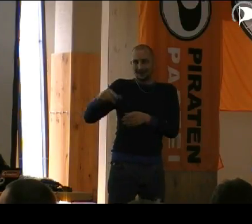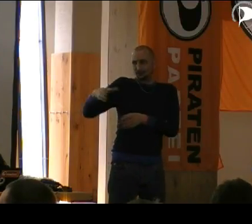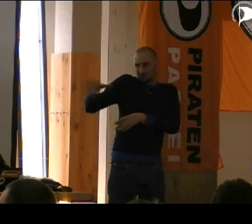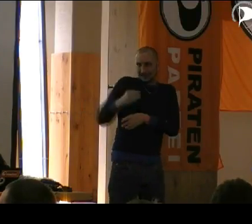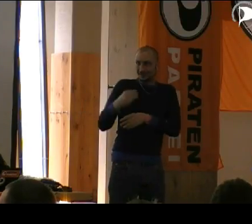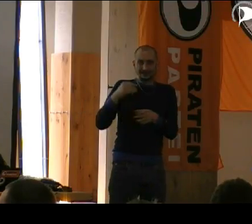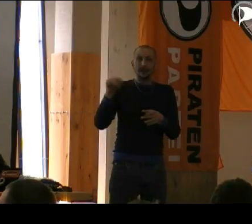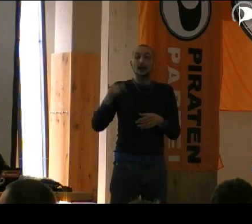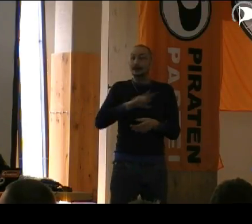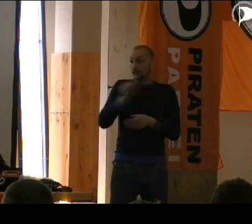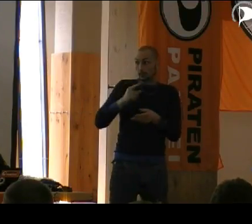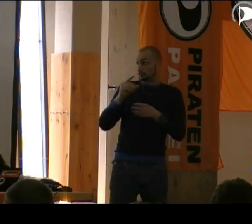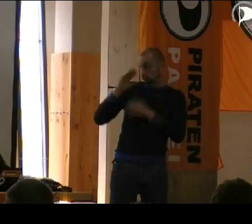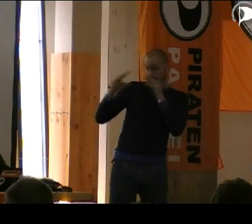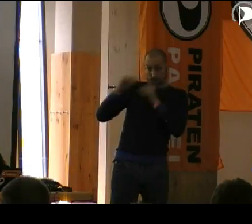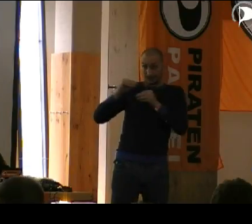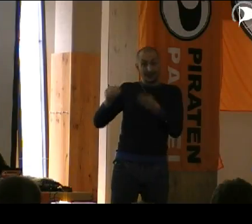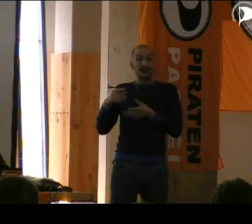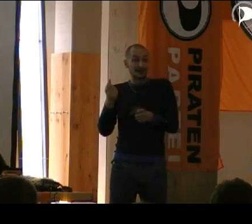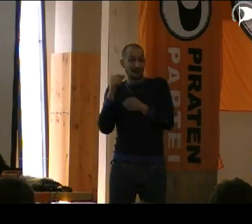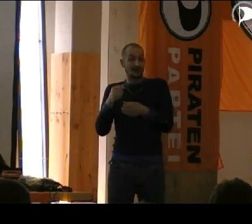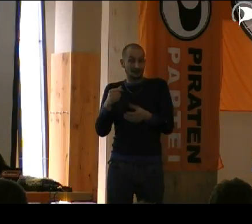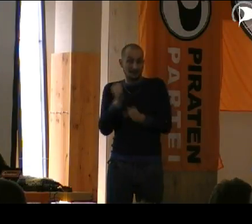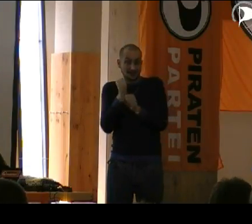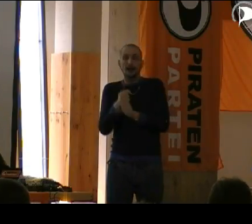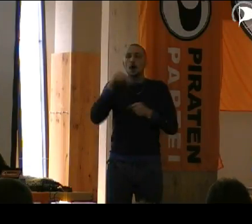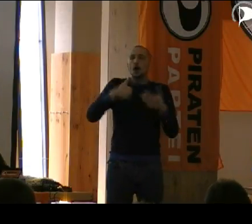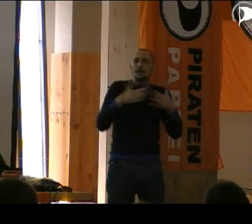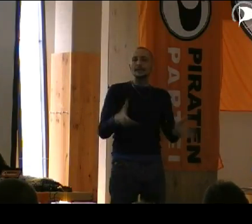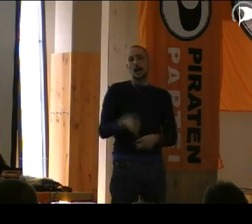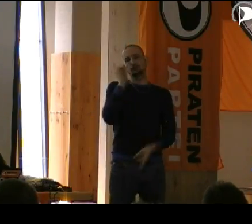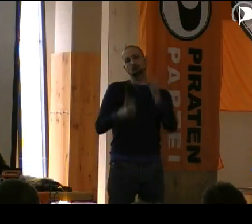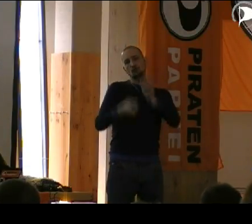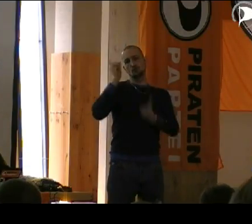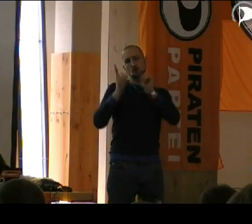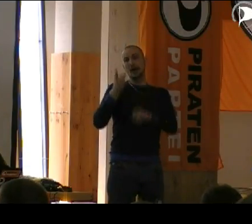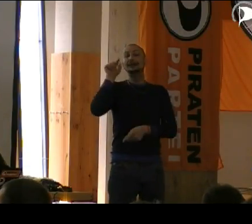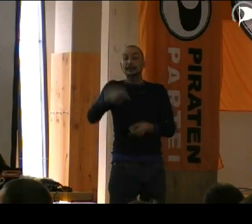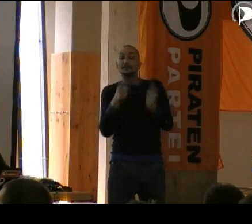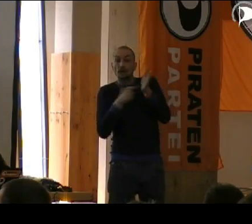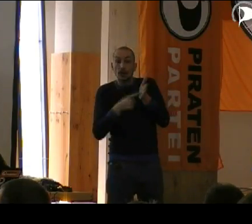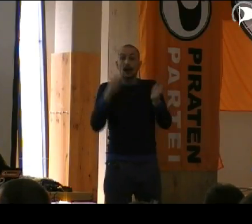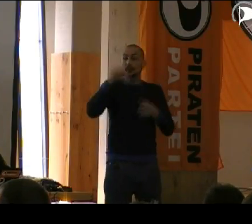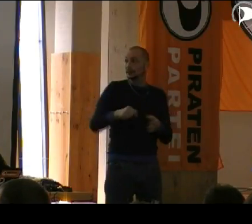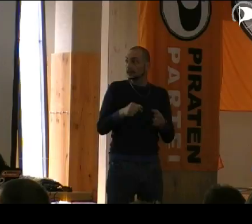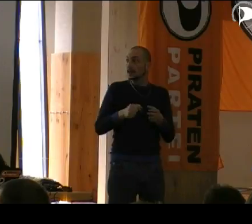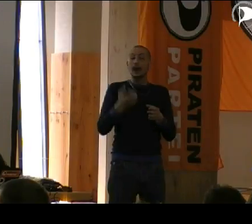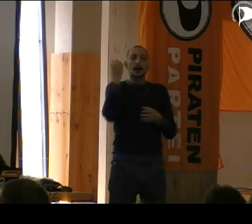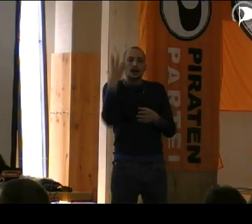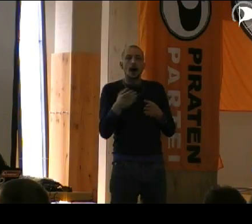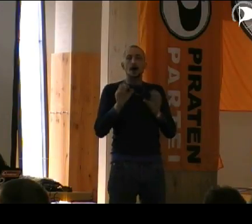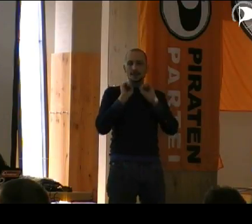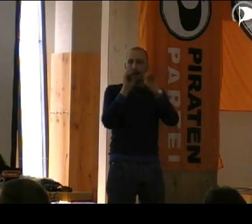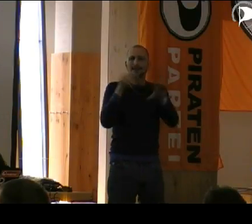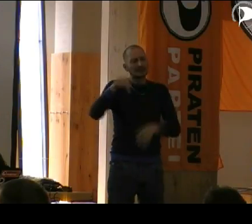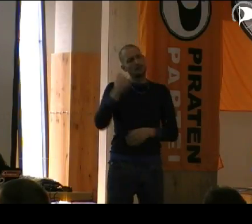abzustimmen das sind öffentliche abstimmung das ist die forderung nach amerikaner mache jetzt etwas ganz